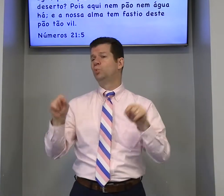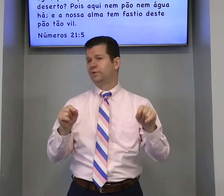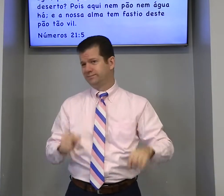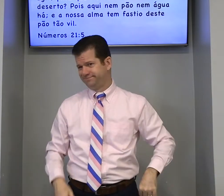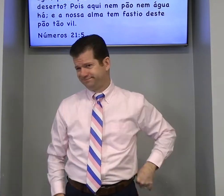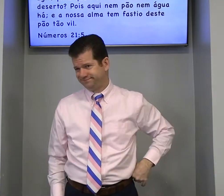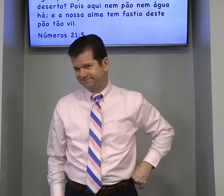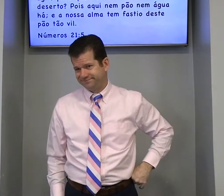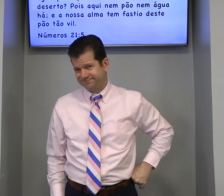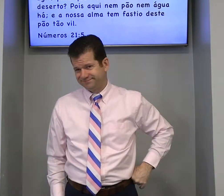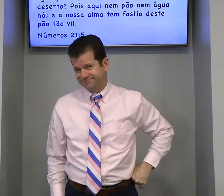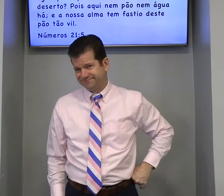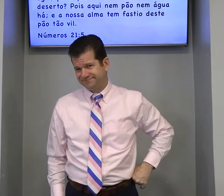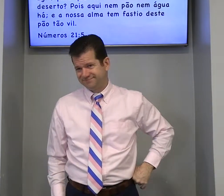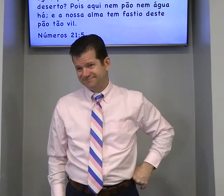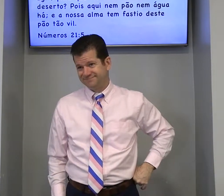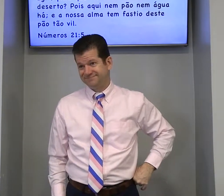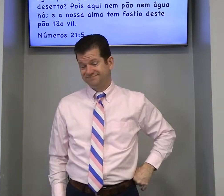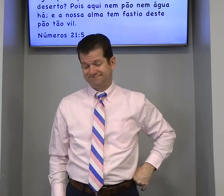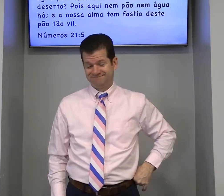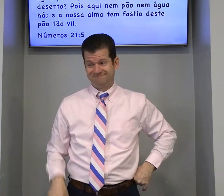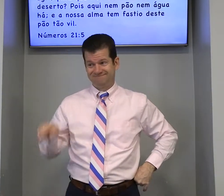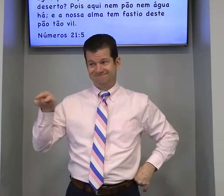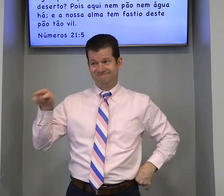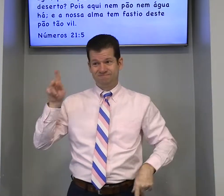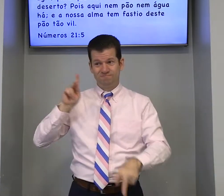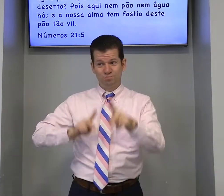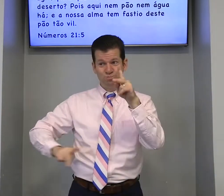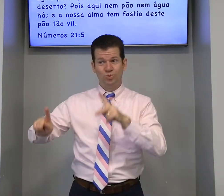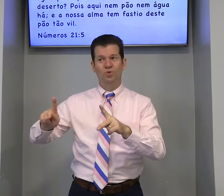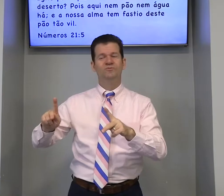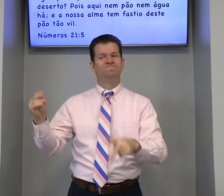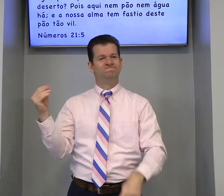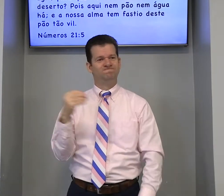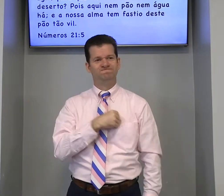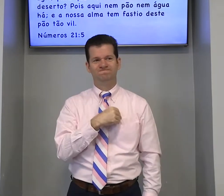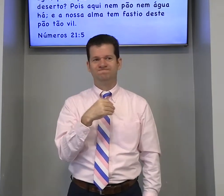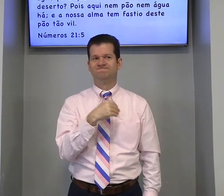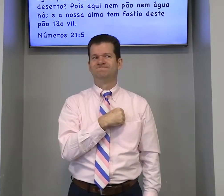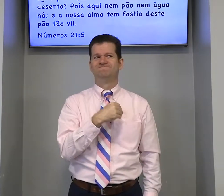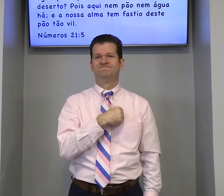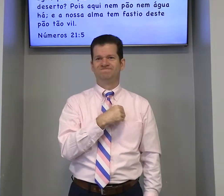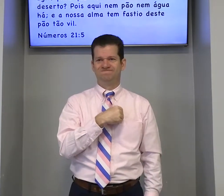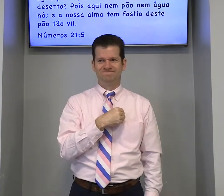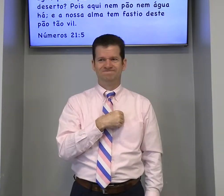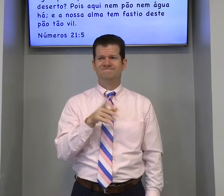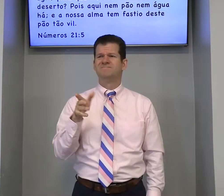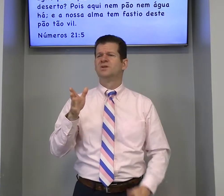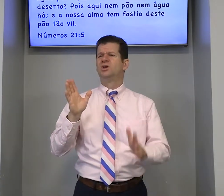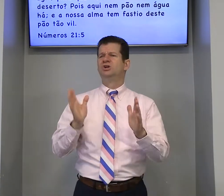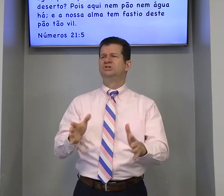Por quê? O problema é o quê? O povo estava